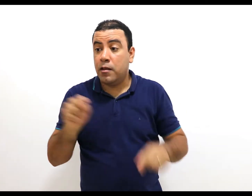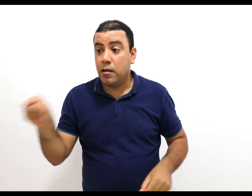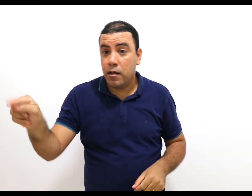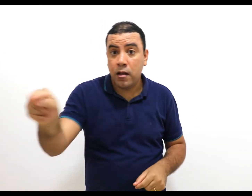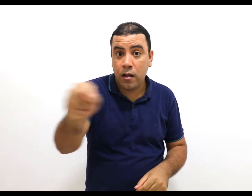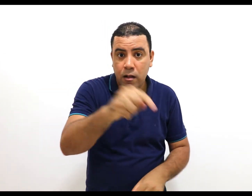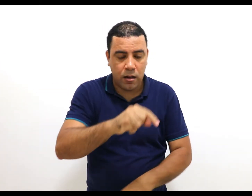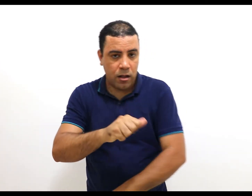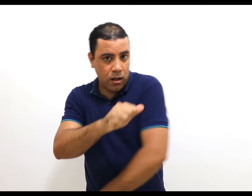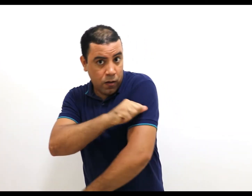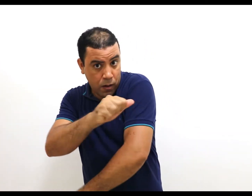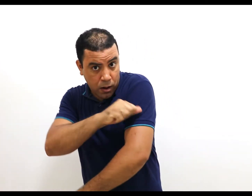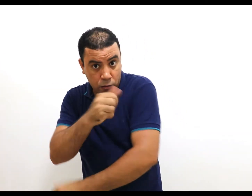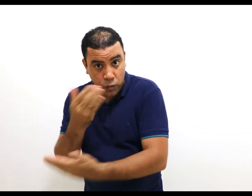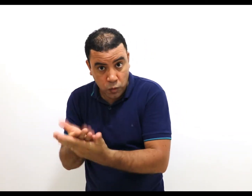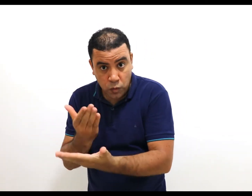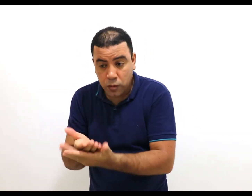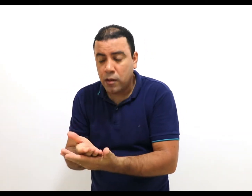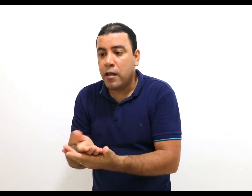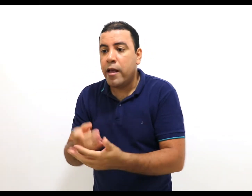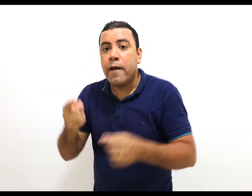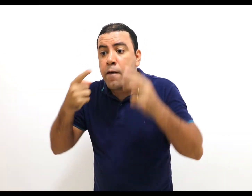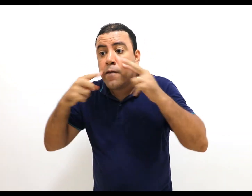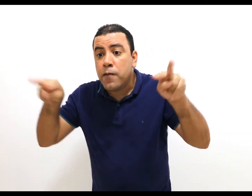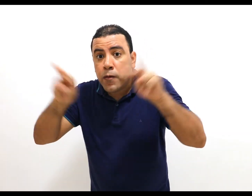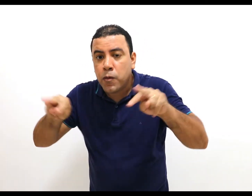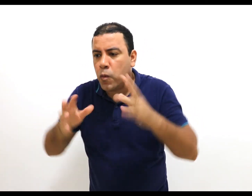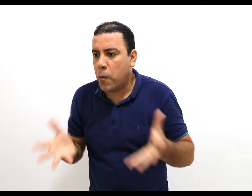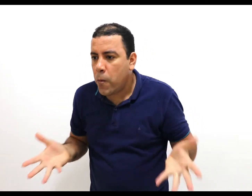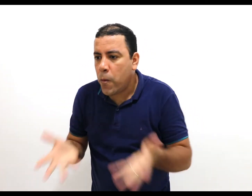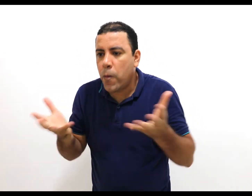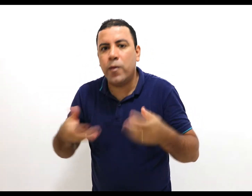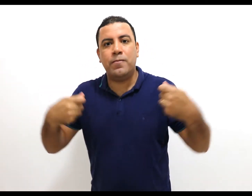predisposição visual dos estudantes.